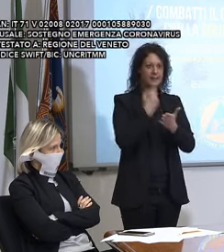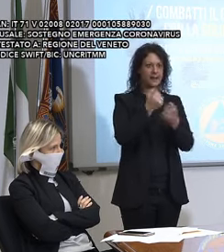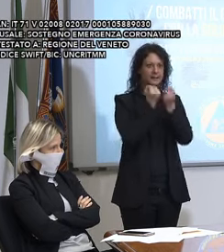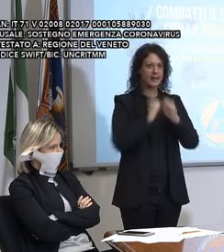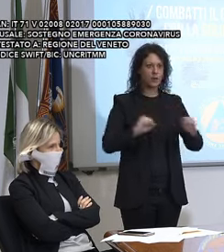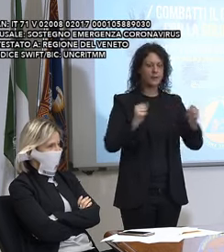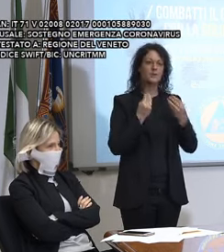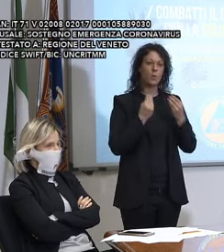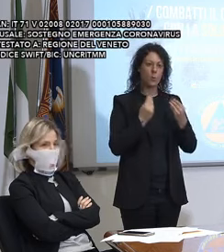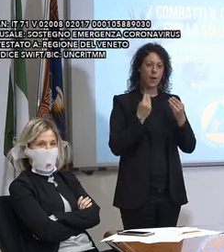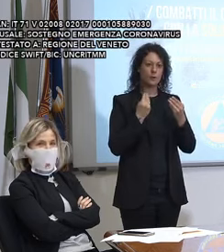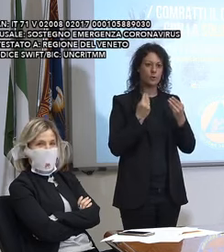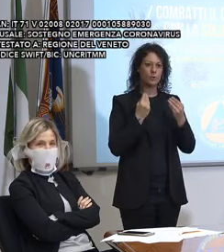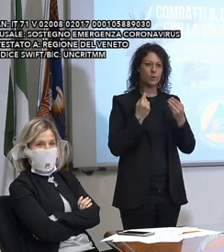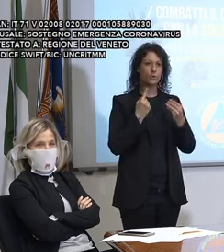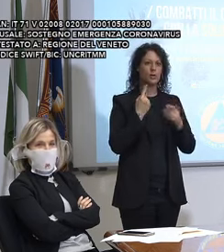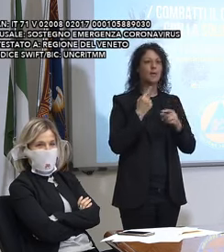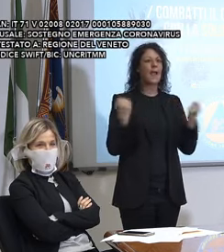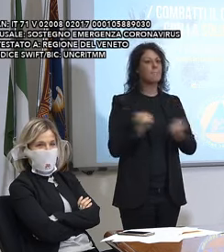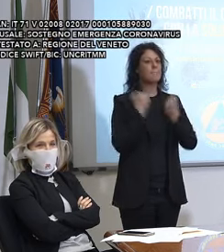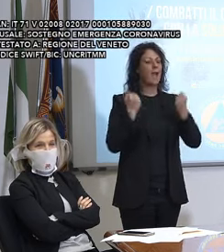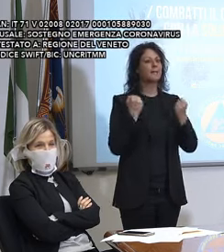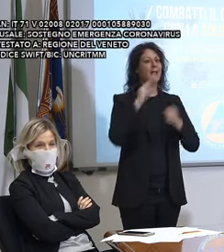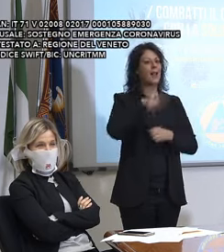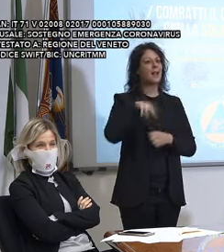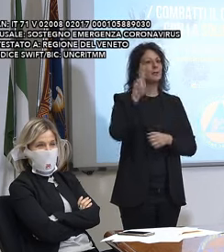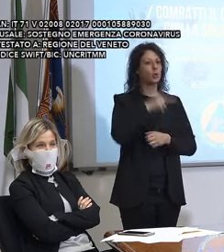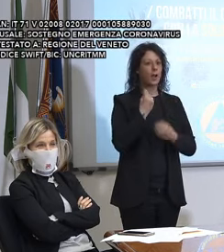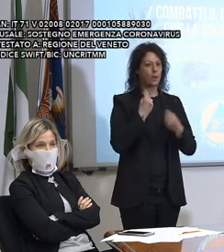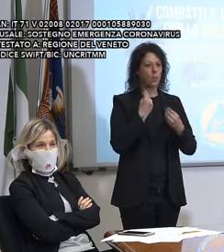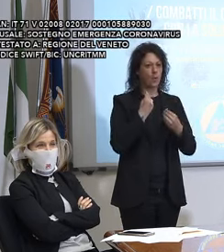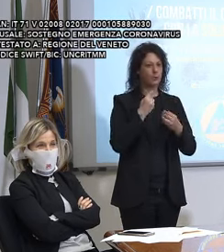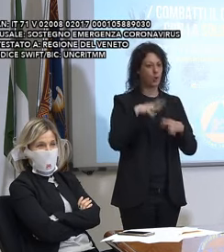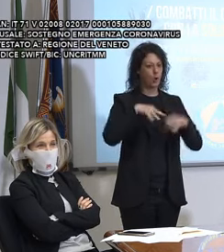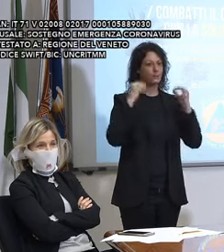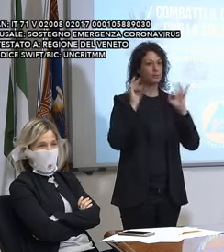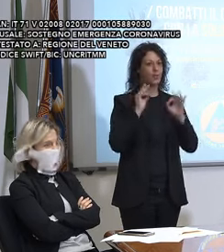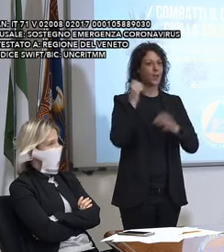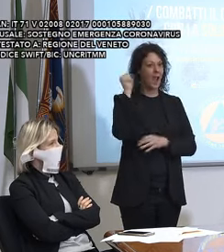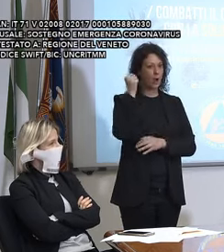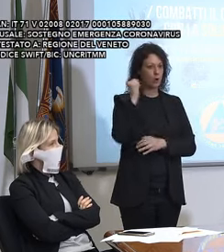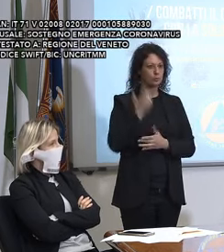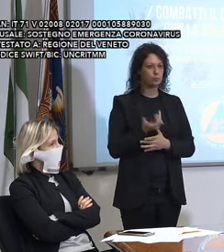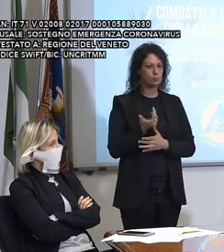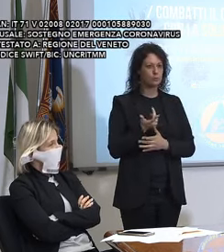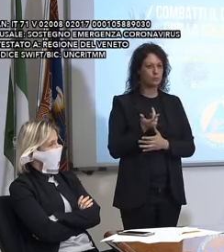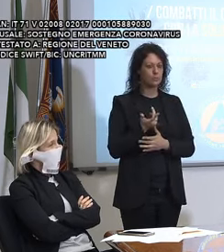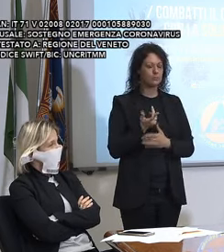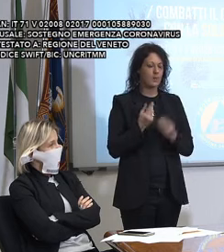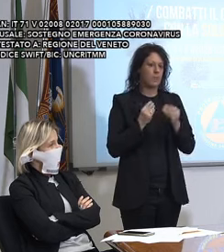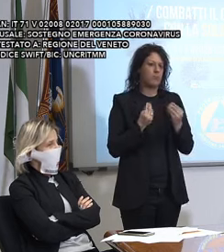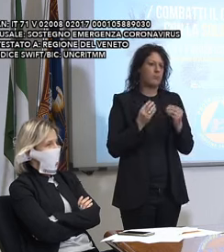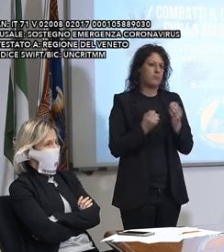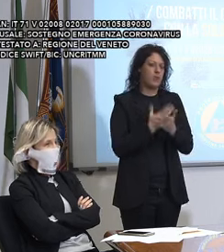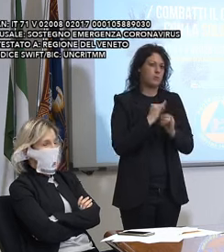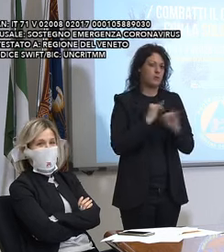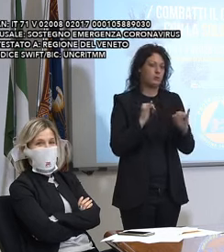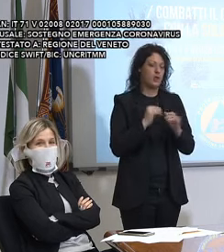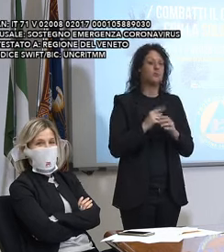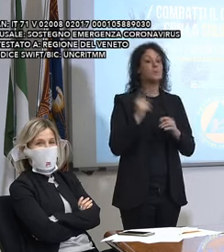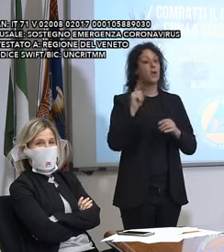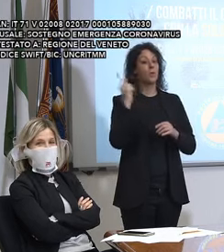la campagna elettorale a Ferragosto. L'avessimo mai fatto in passato. Facciamolo in autunno torna il virus, ce